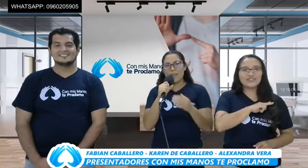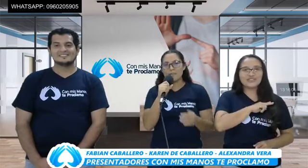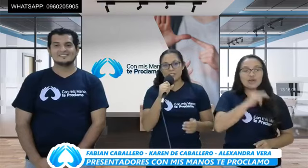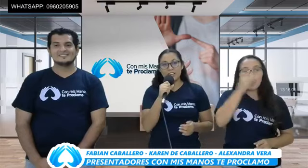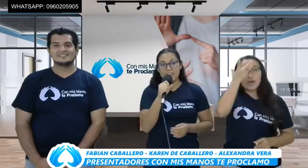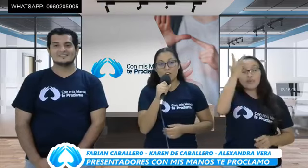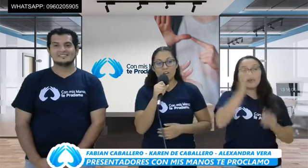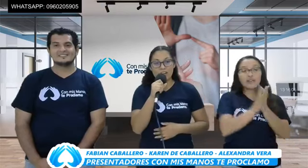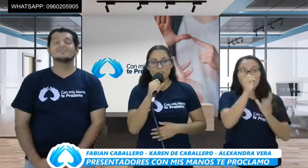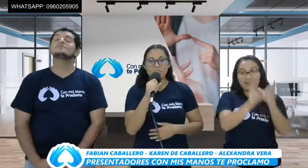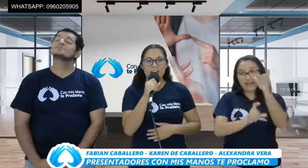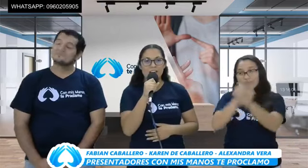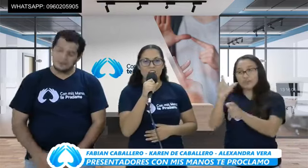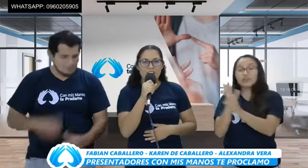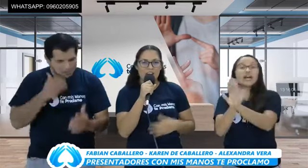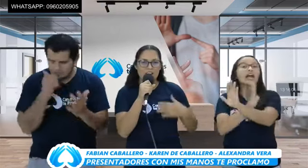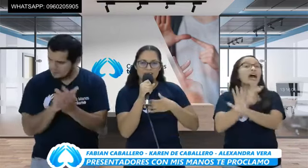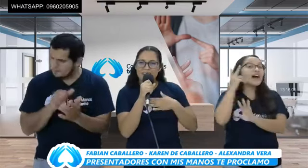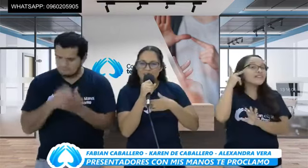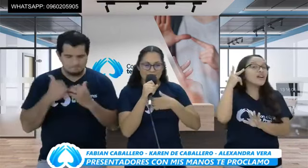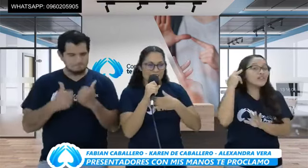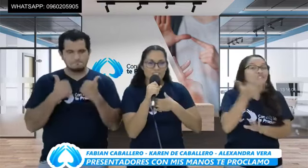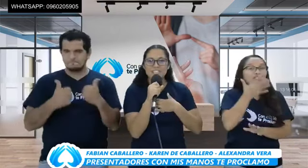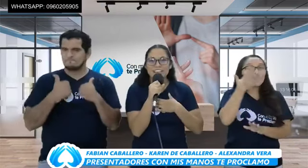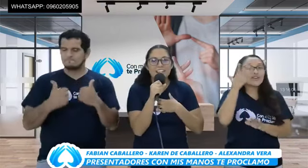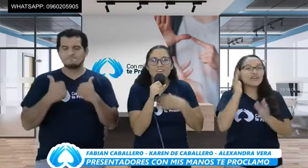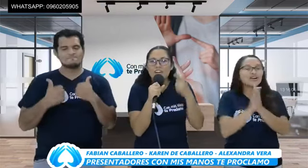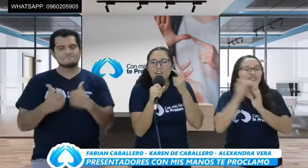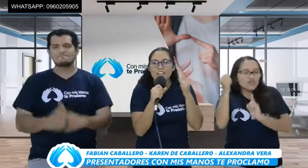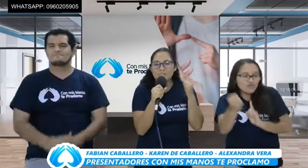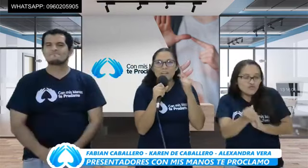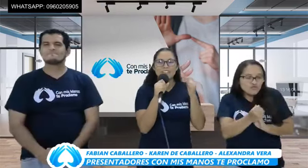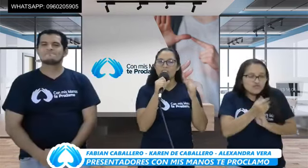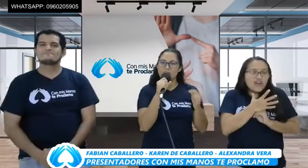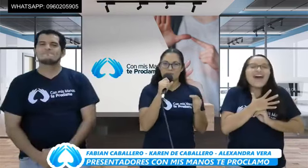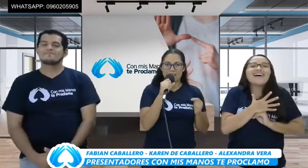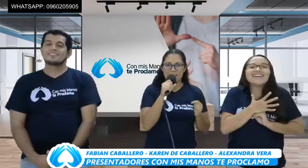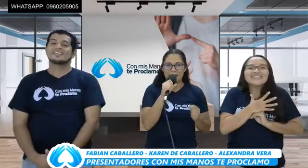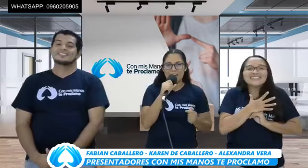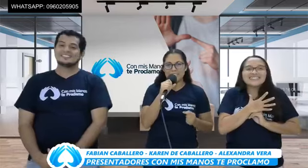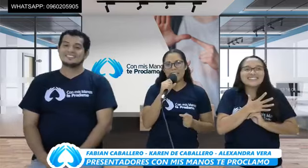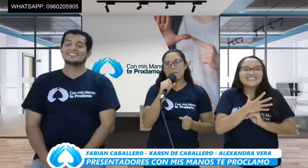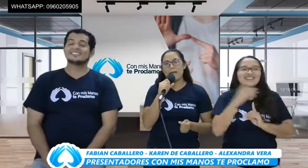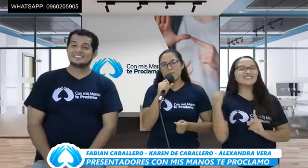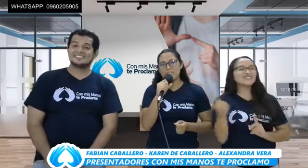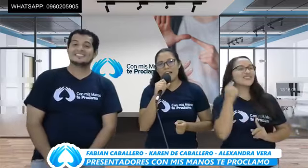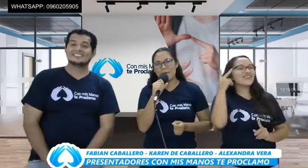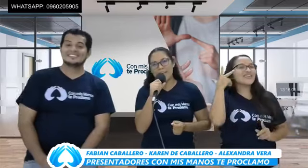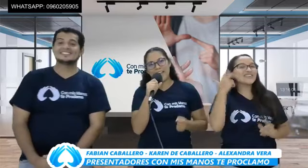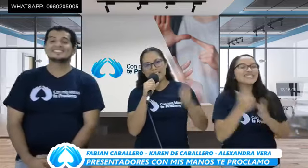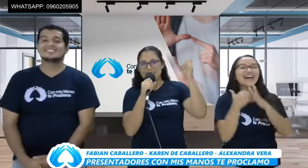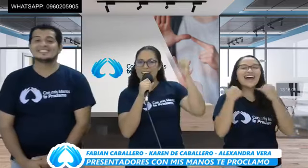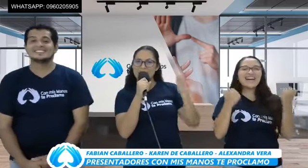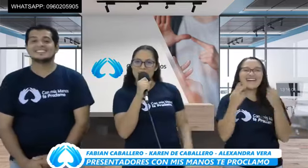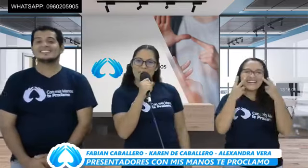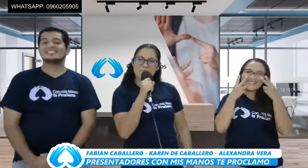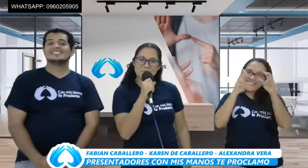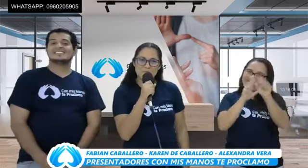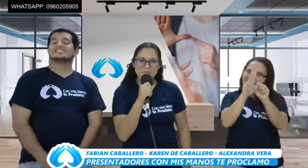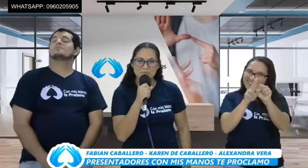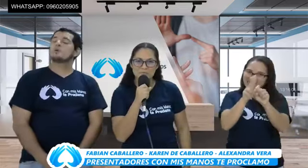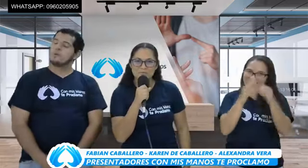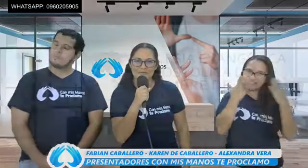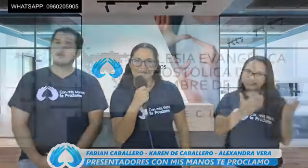la mayoría de las personas que lo han escuchado, es algo que nos llena solo con el simple hecho de escucharla. Así que vamos a ver el siguiente